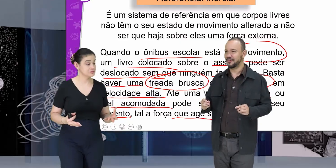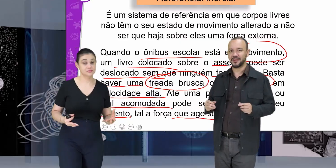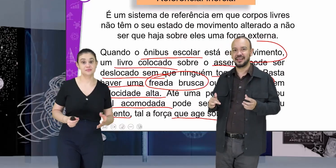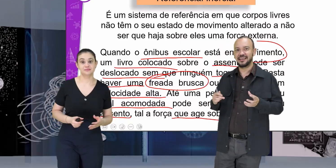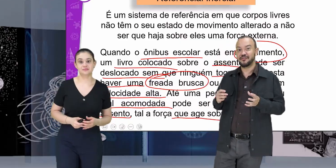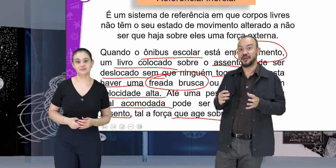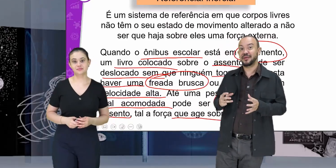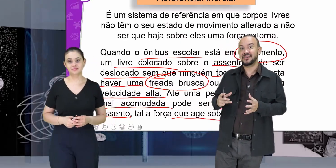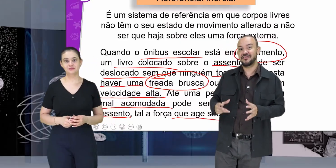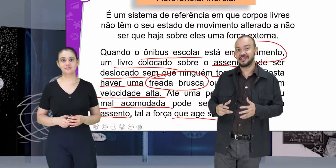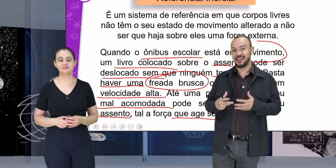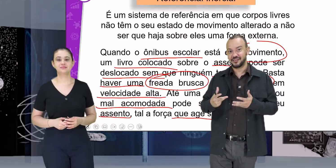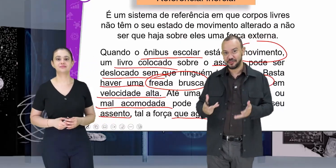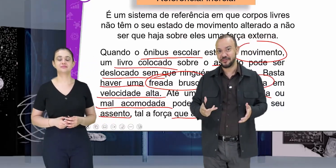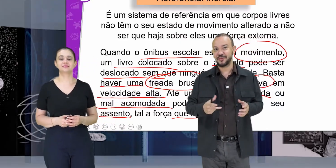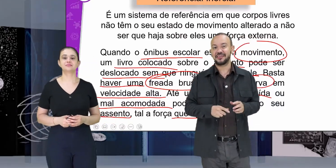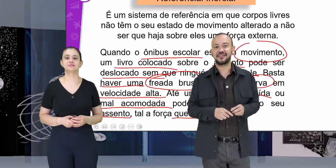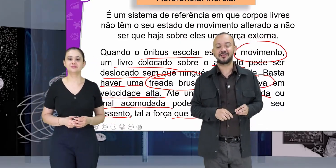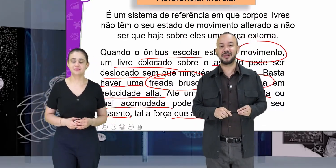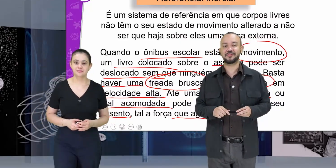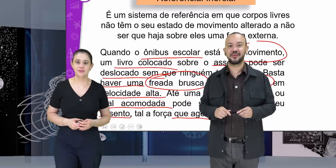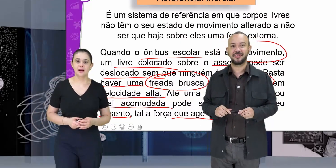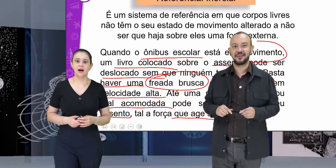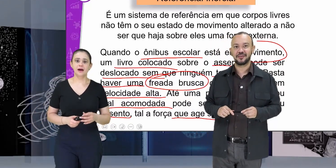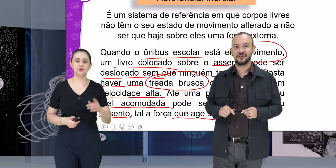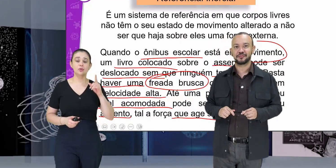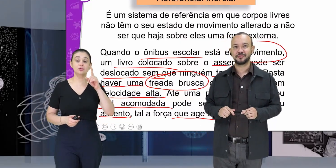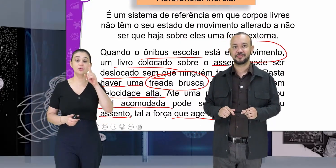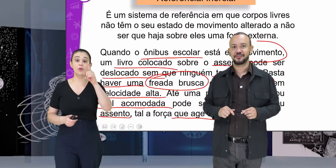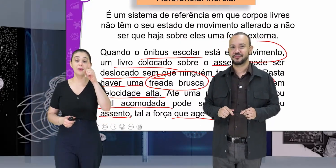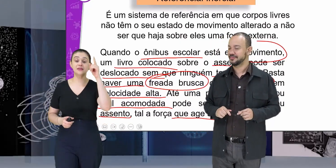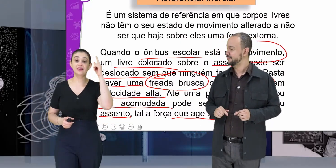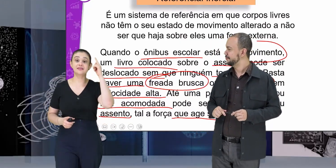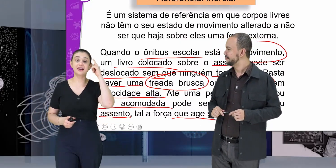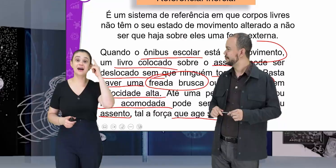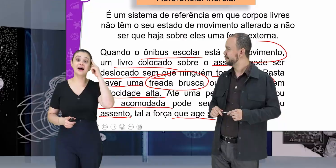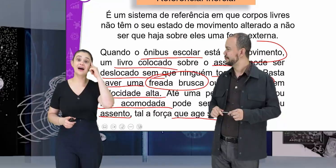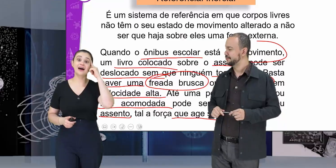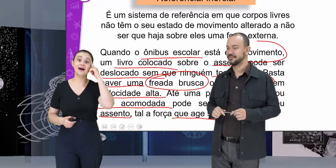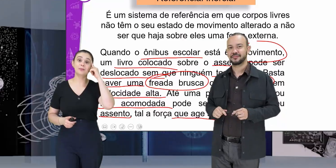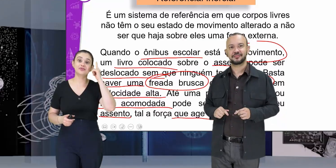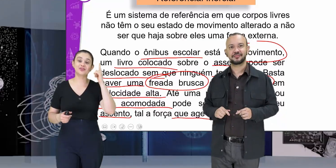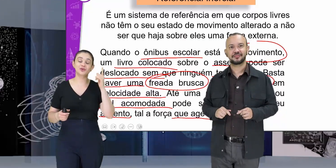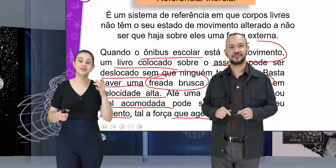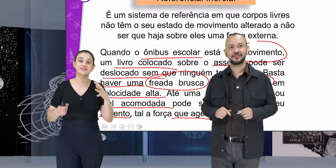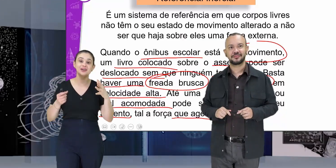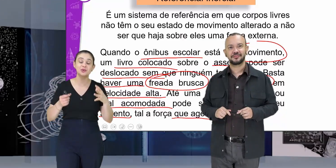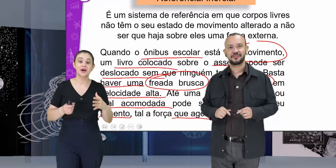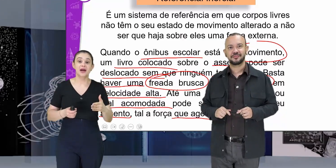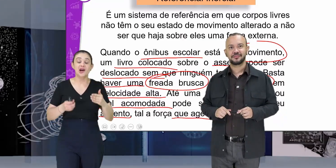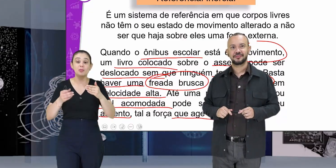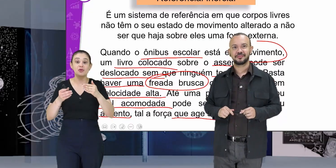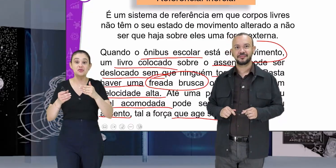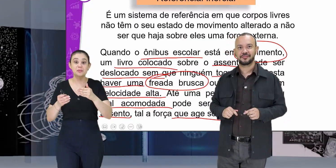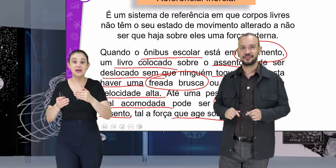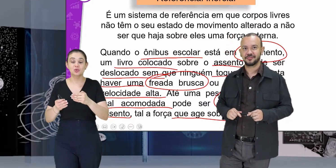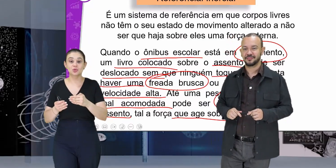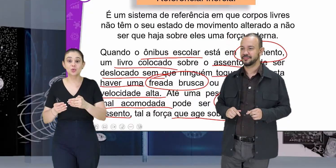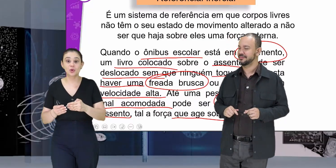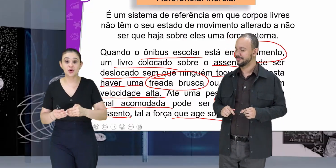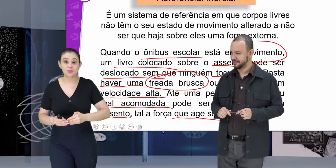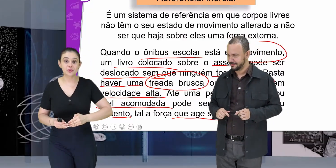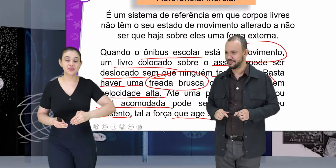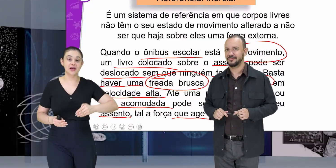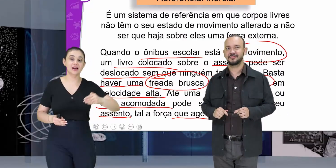mesmo, porque vai manter o estado de movimento, isso mesmo. Aí tu começa a analisar, professores, então é o movimento